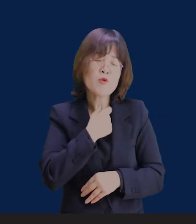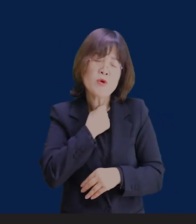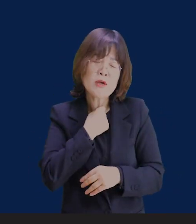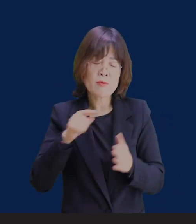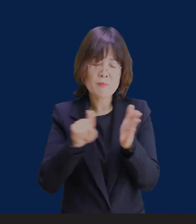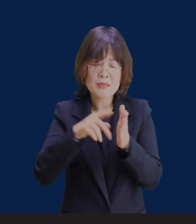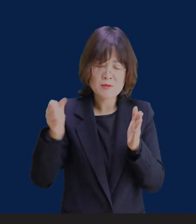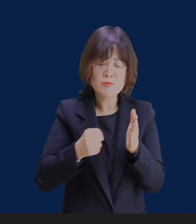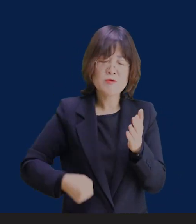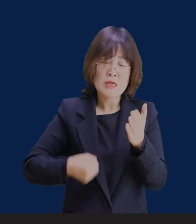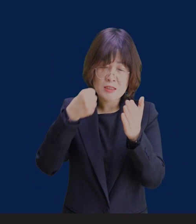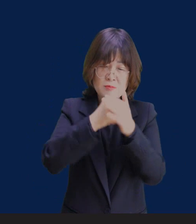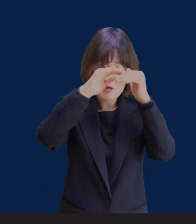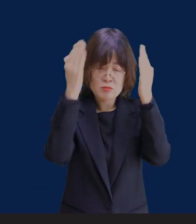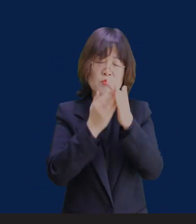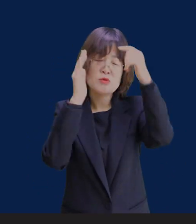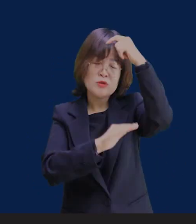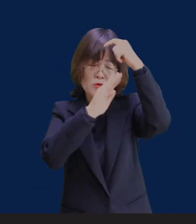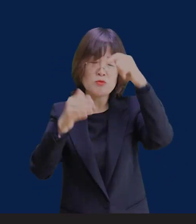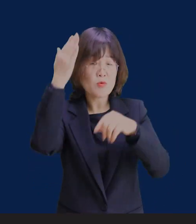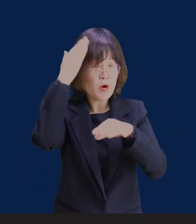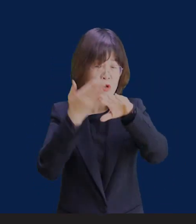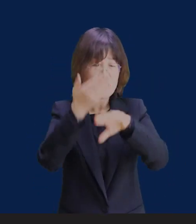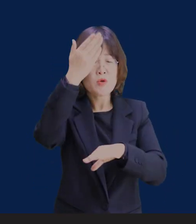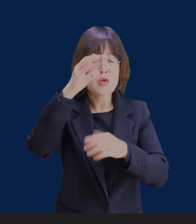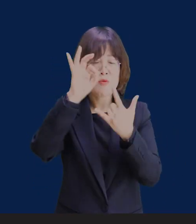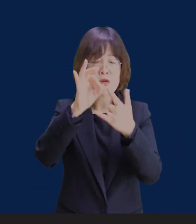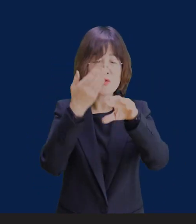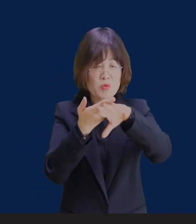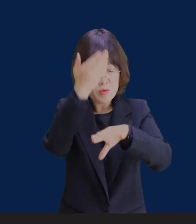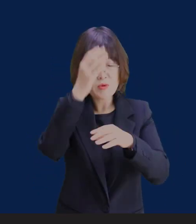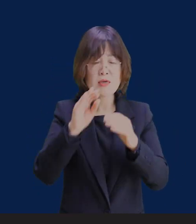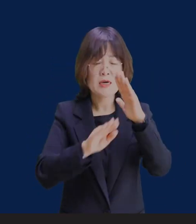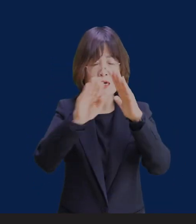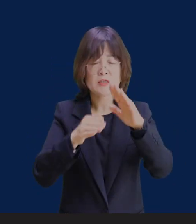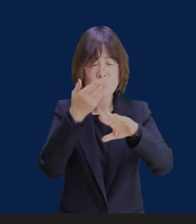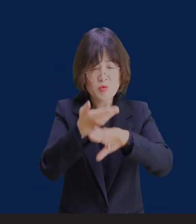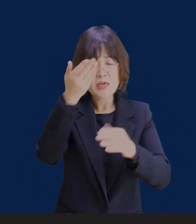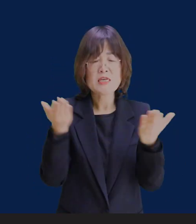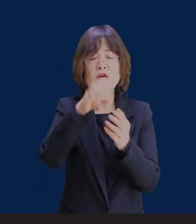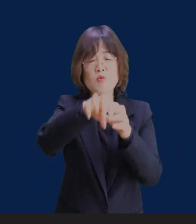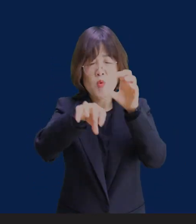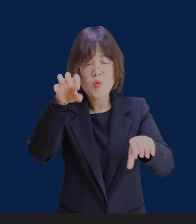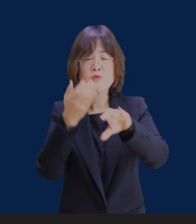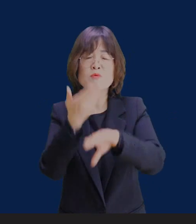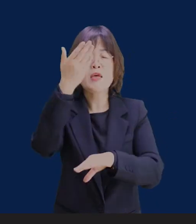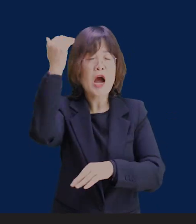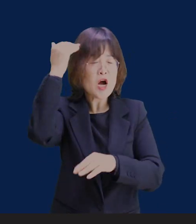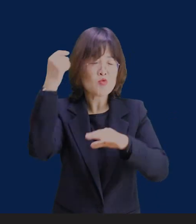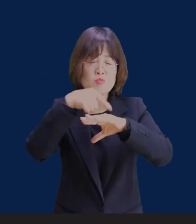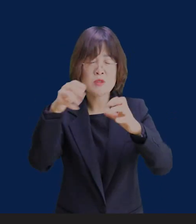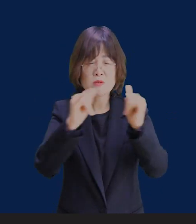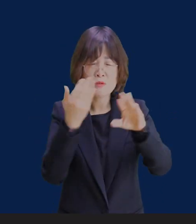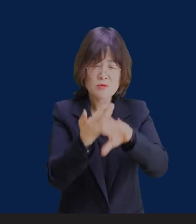하겠습니다. 믿음으로 다짐하며 나가는 모든 성도들 머리 위에, 거룩한 미광성교회 성도들 위에, 가정 위에, 일터 위에,